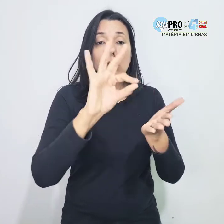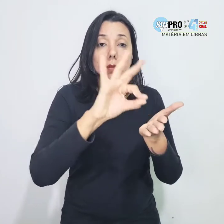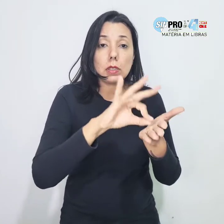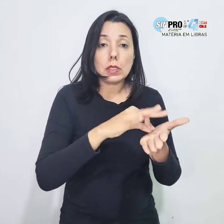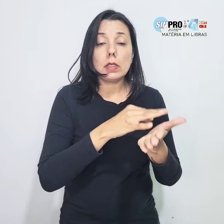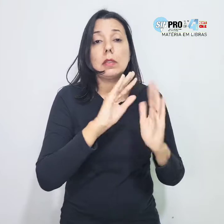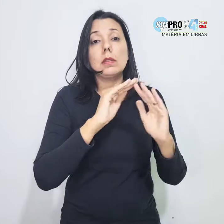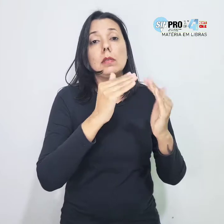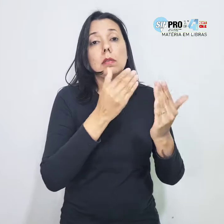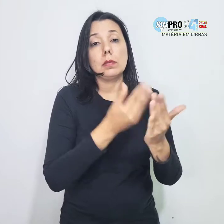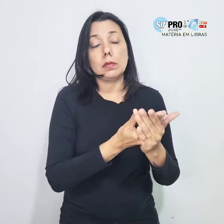em escolas.